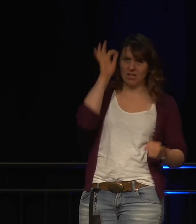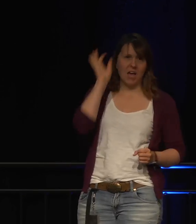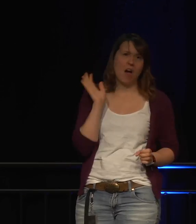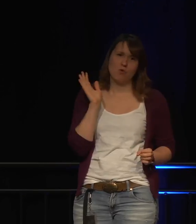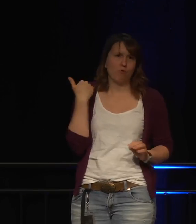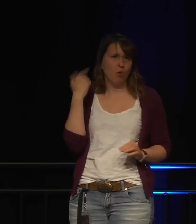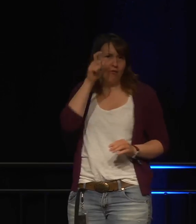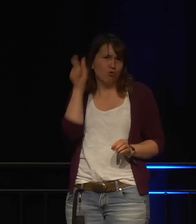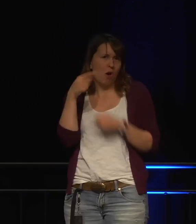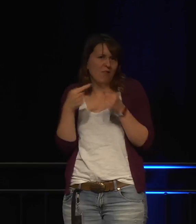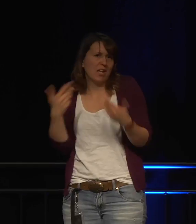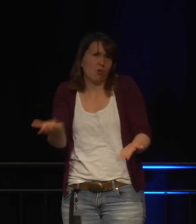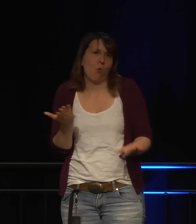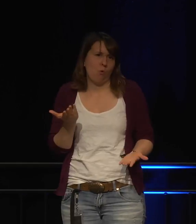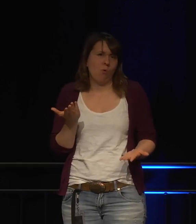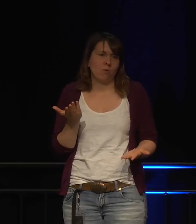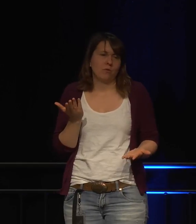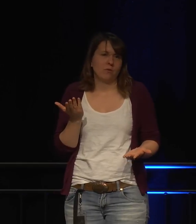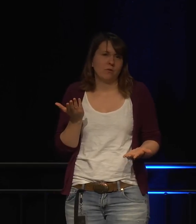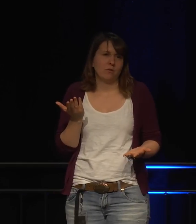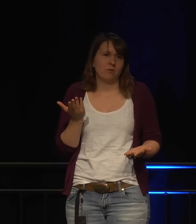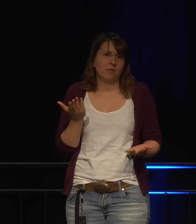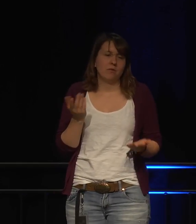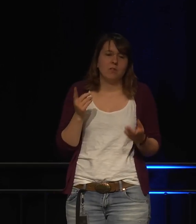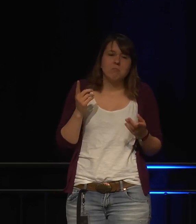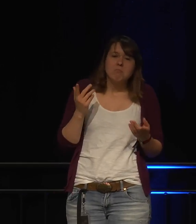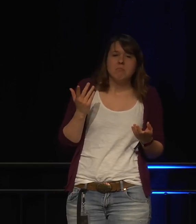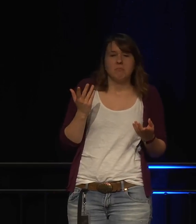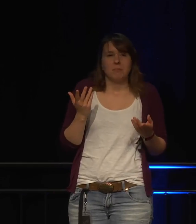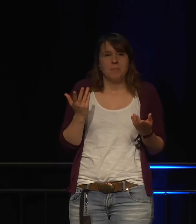pero casi nada sobre seguridad de informática.